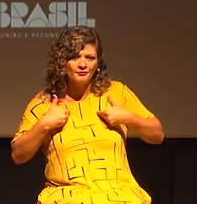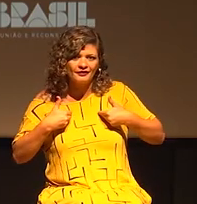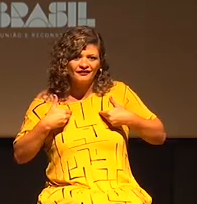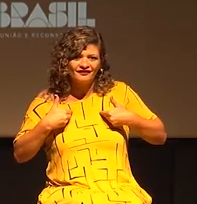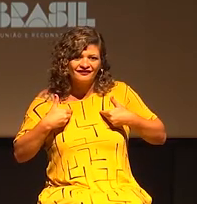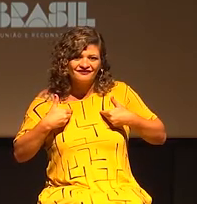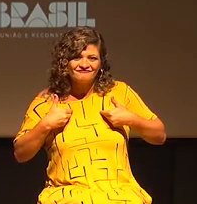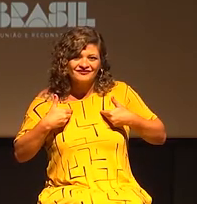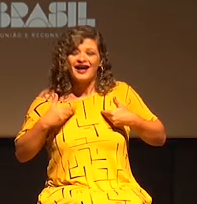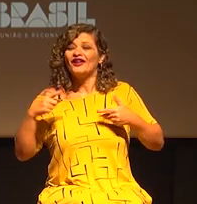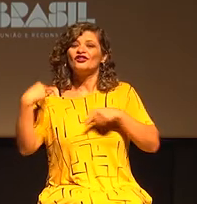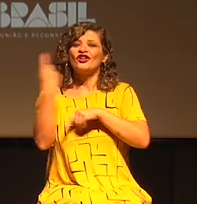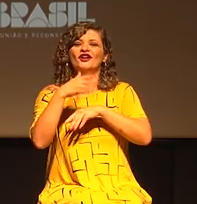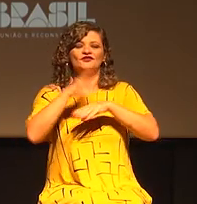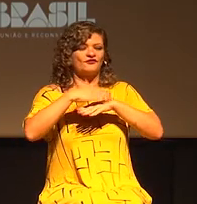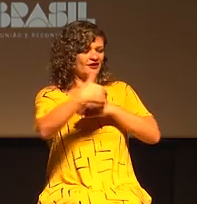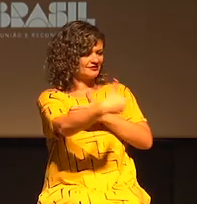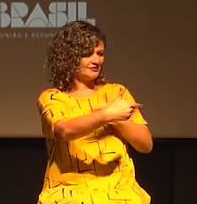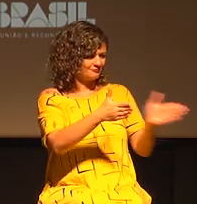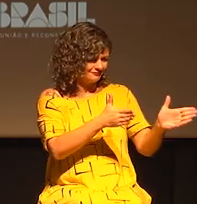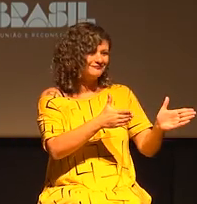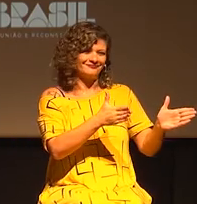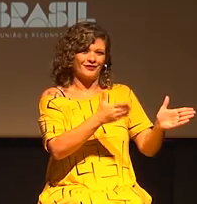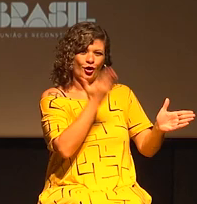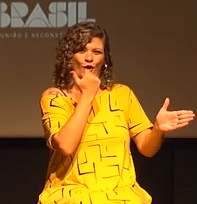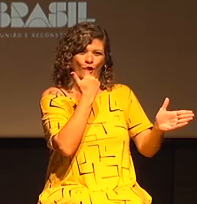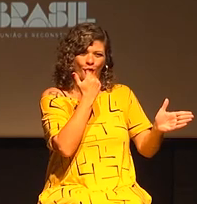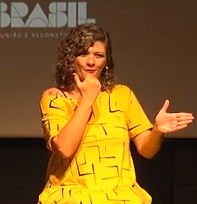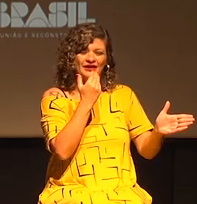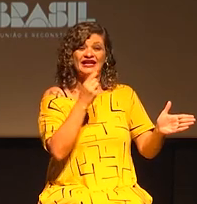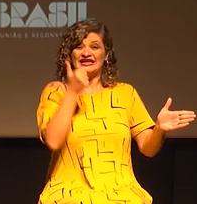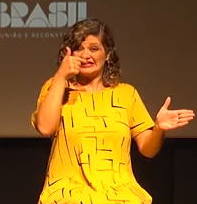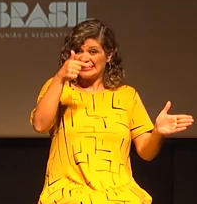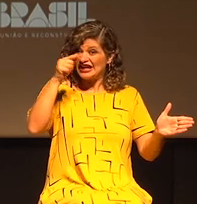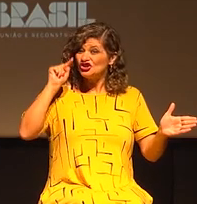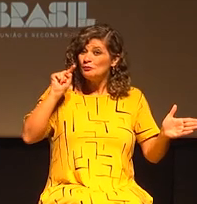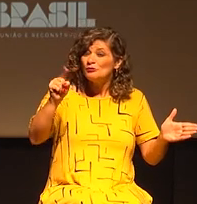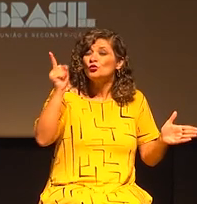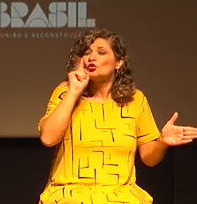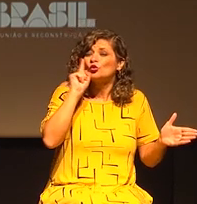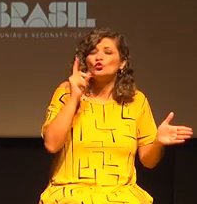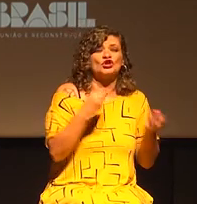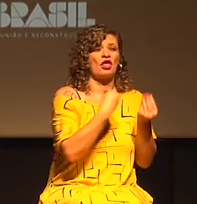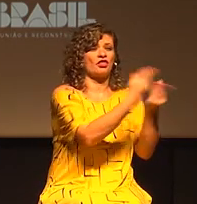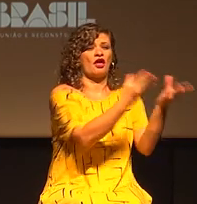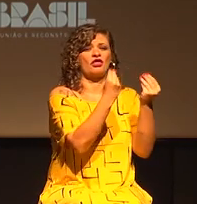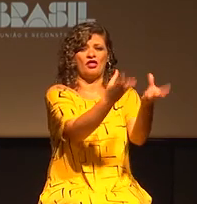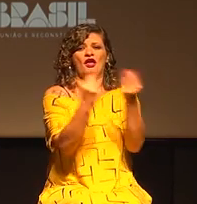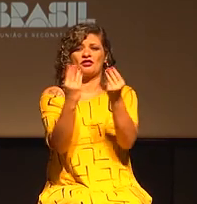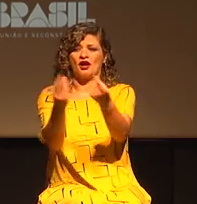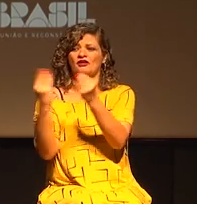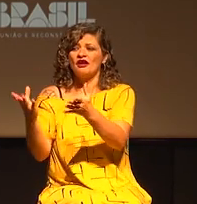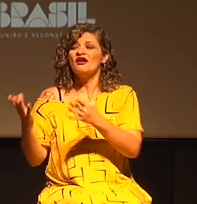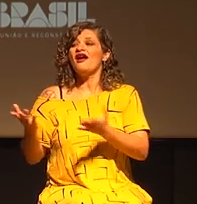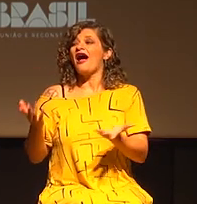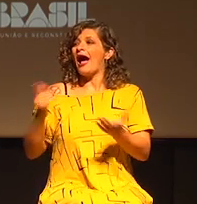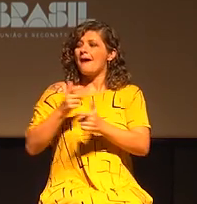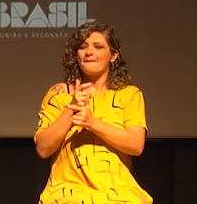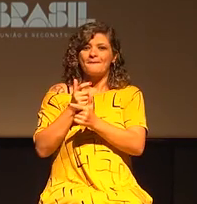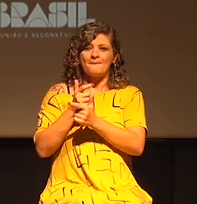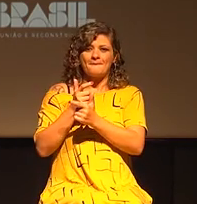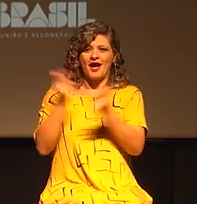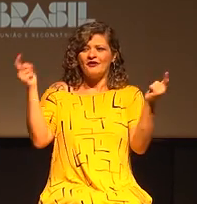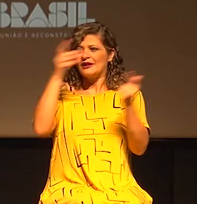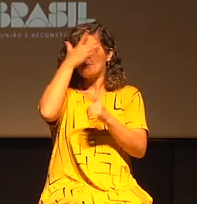meu milhares de cesta básica 7.000 cestas básicas por dia e muito frequentemente num debate de segurança alimentar o pessoal